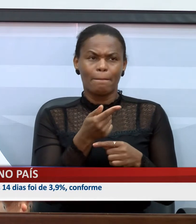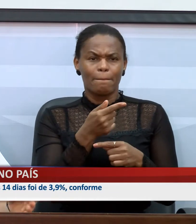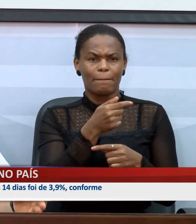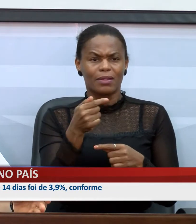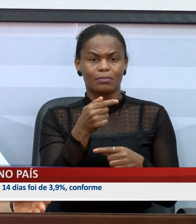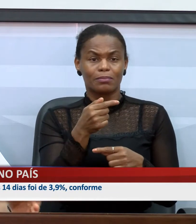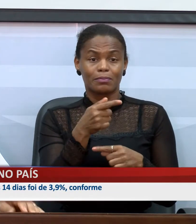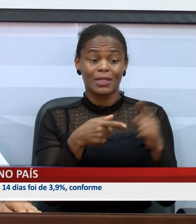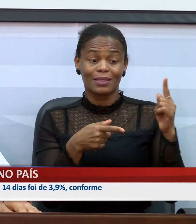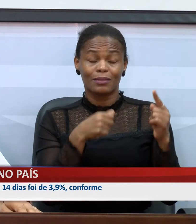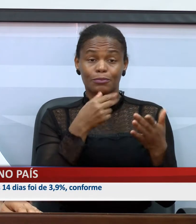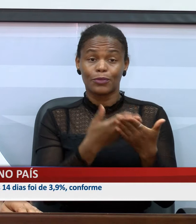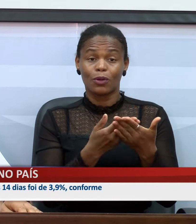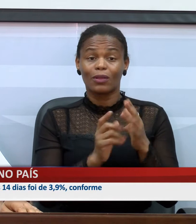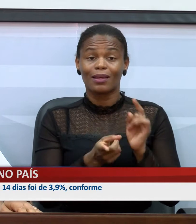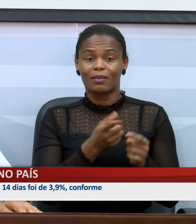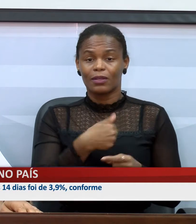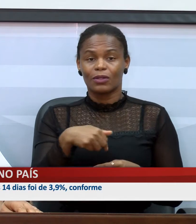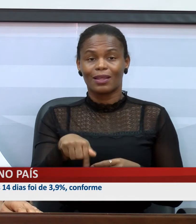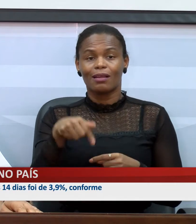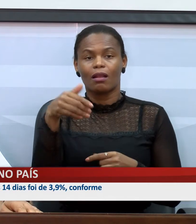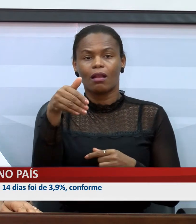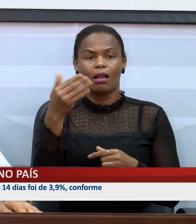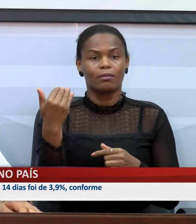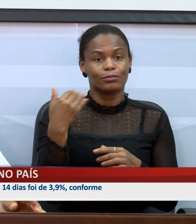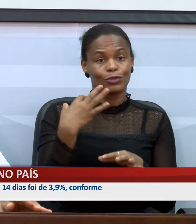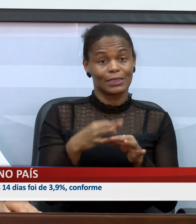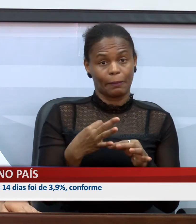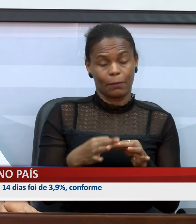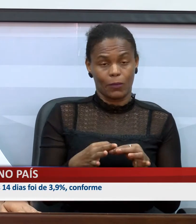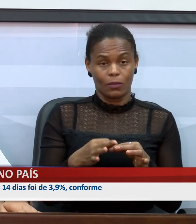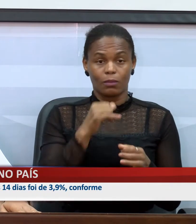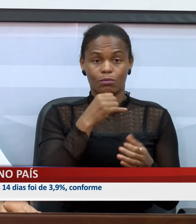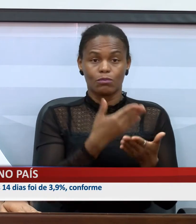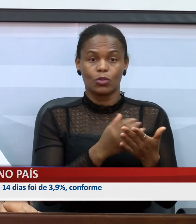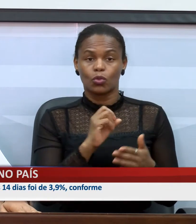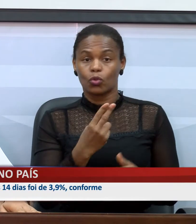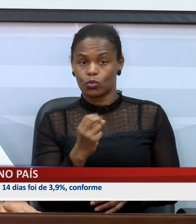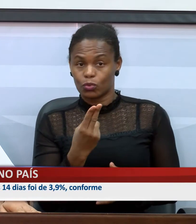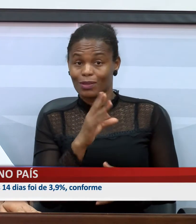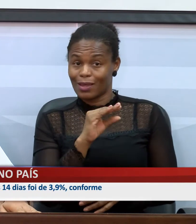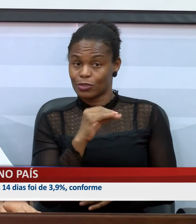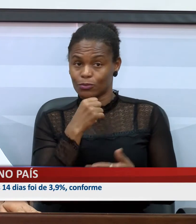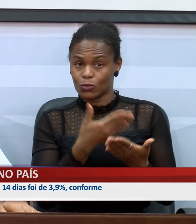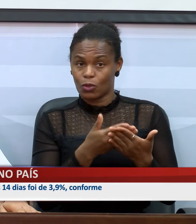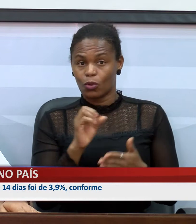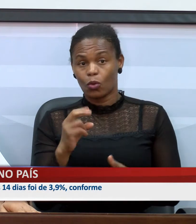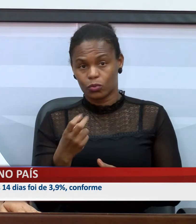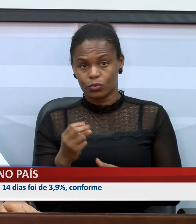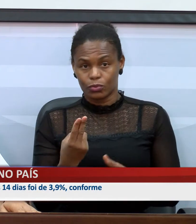dos óbitos que nós tivemos em setembro. Os óbitos de outubro, os 10 óbitos de